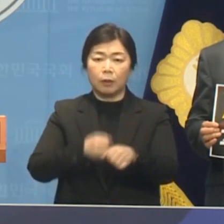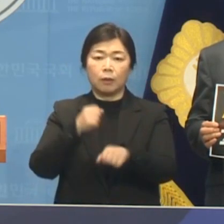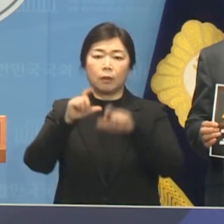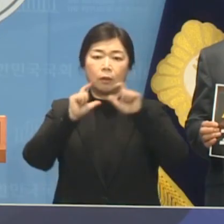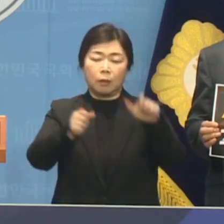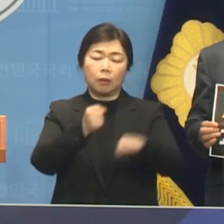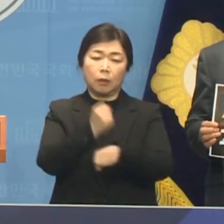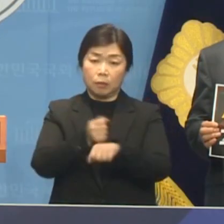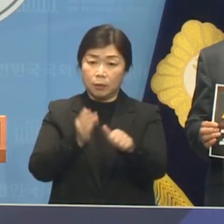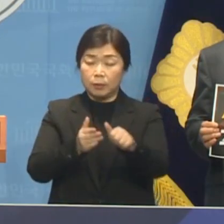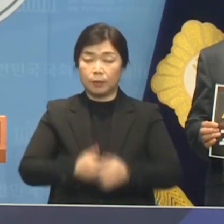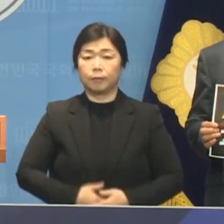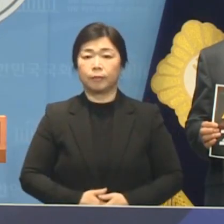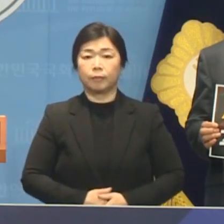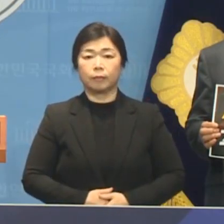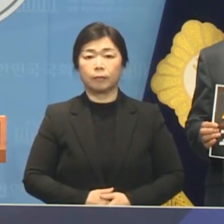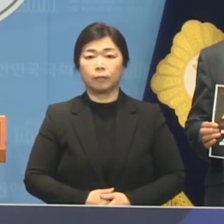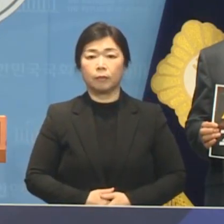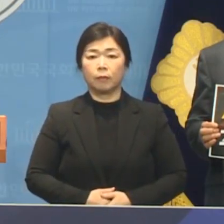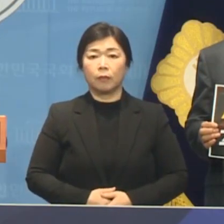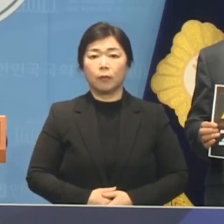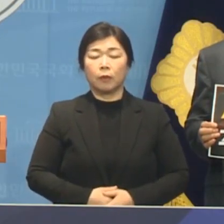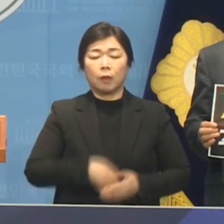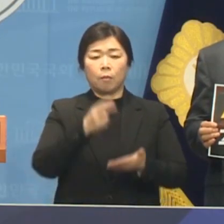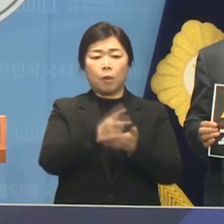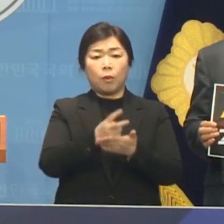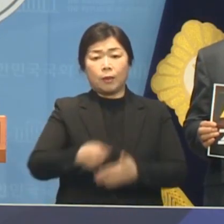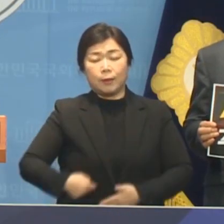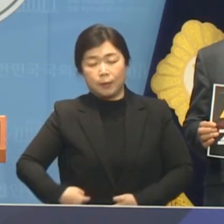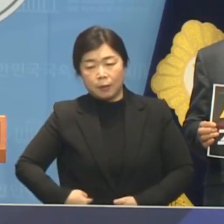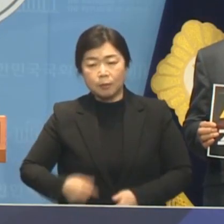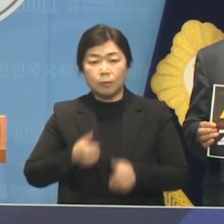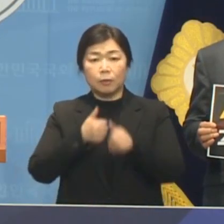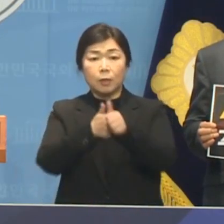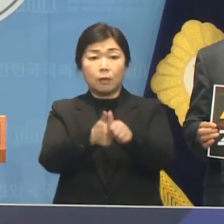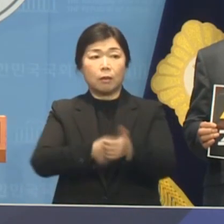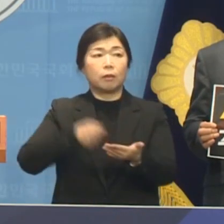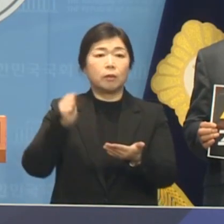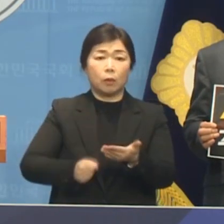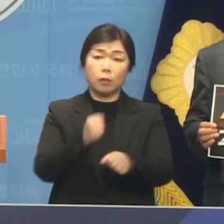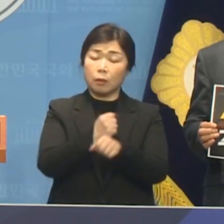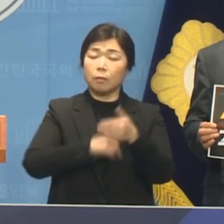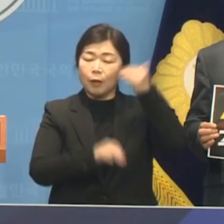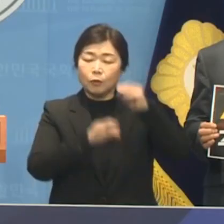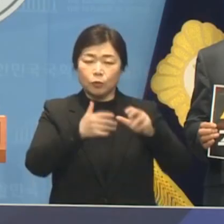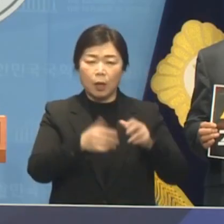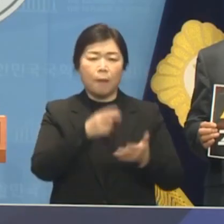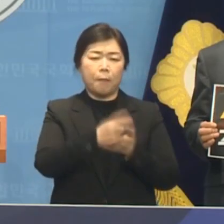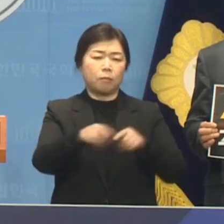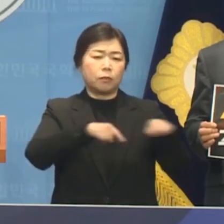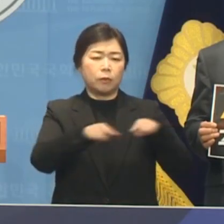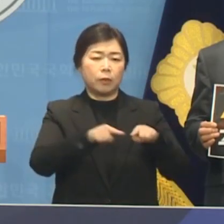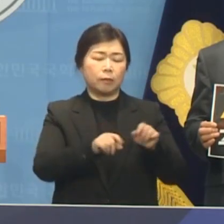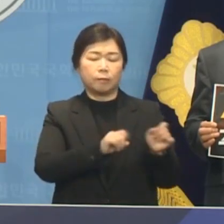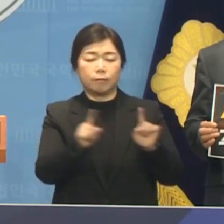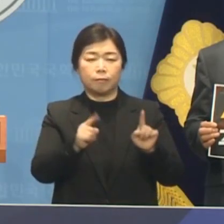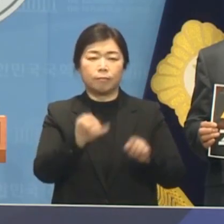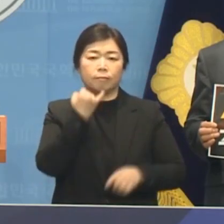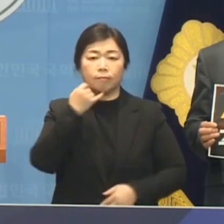합니다. 헌재가 법과 양심을 따라 올바른 판단을 내린다면 대한민국 법치는 있음을 국민